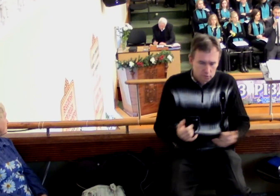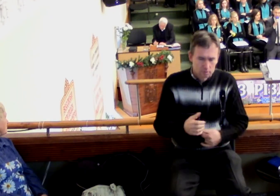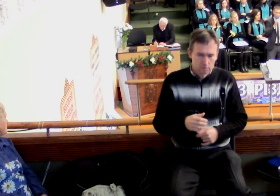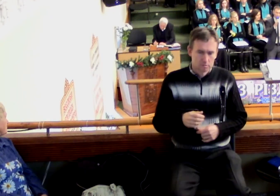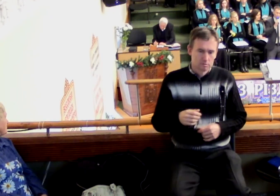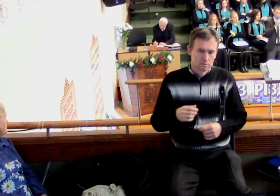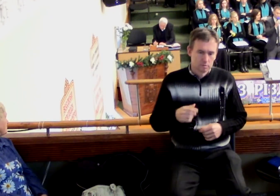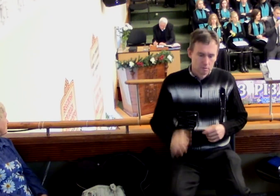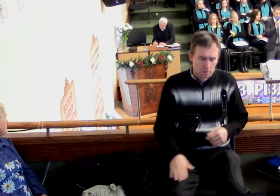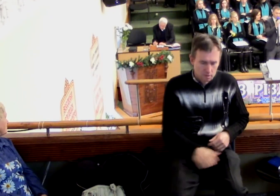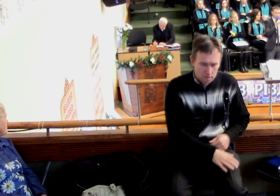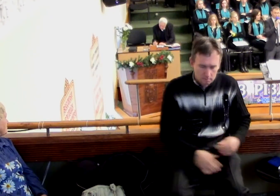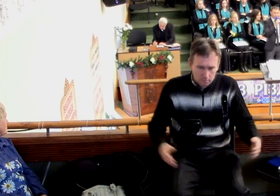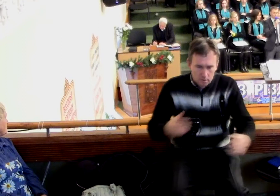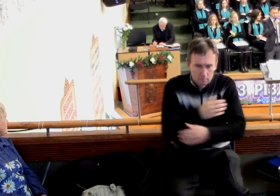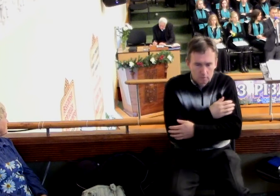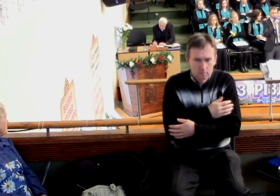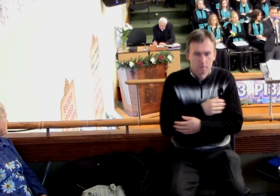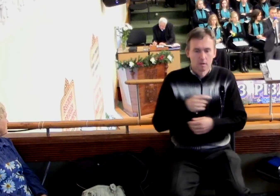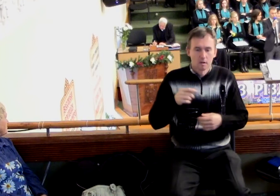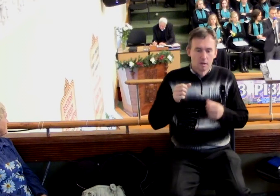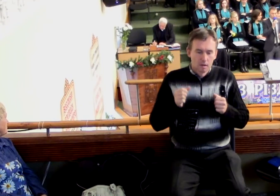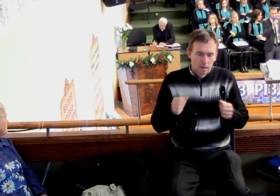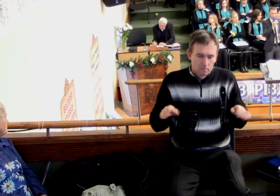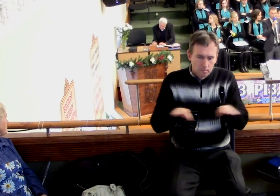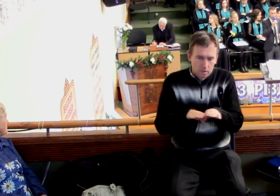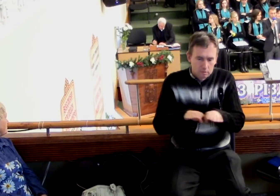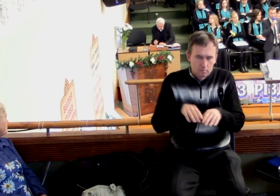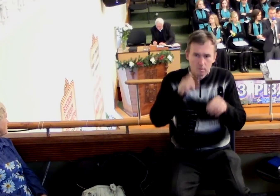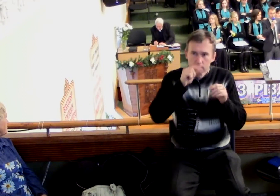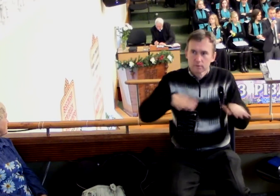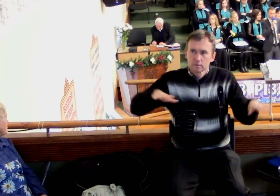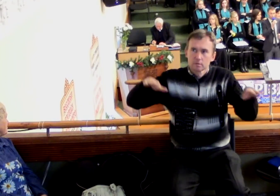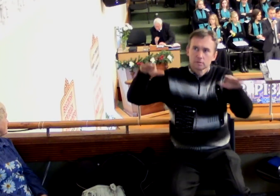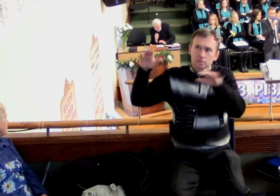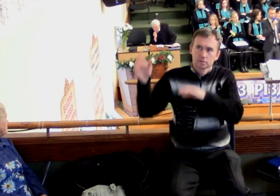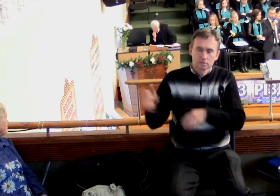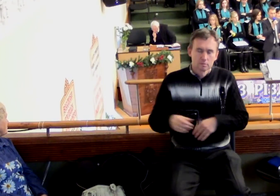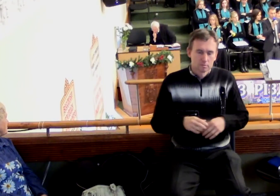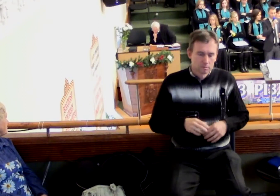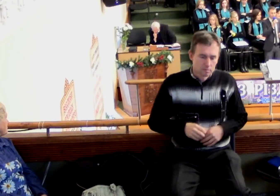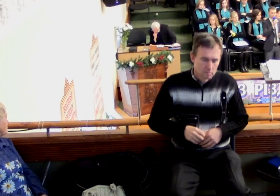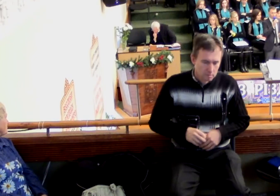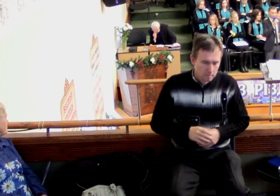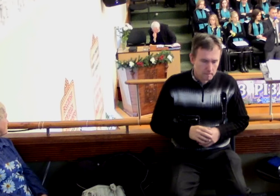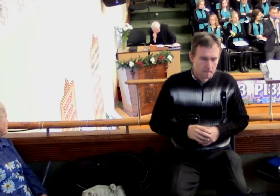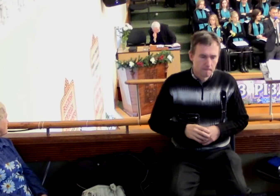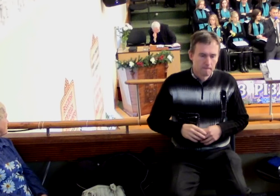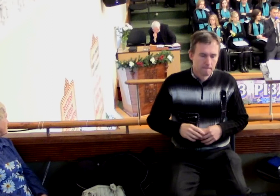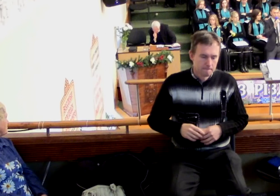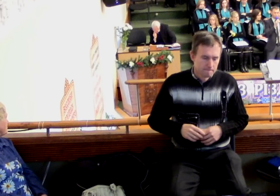Его приму, как птицы в лучах солнечных, в объятьях утону.